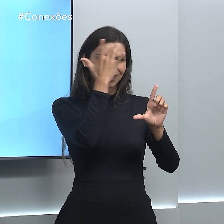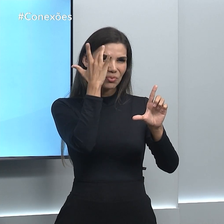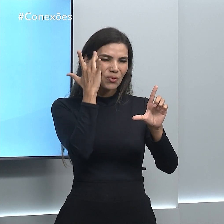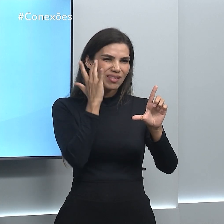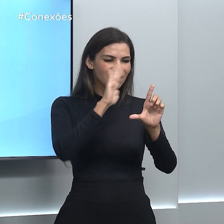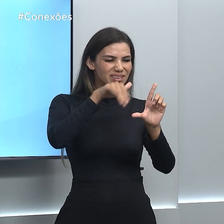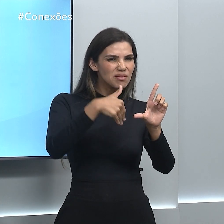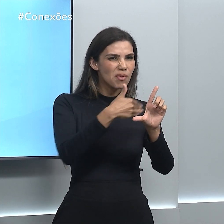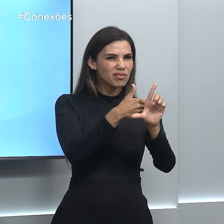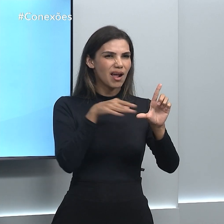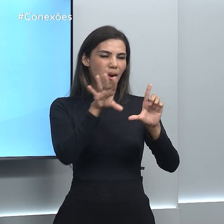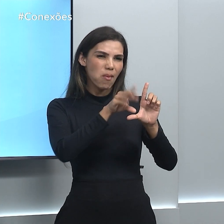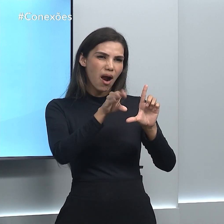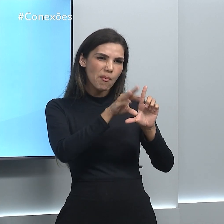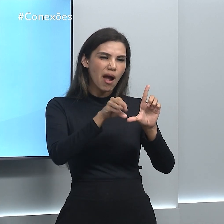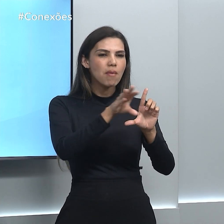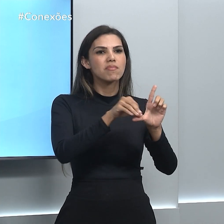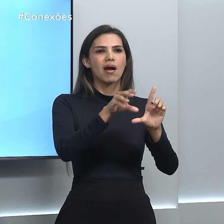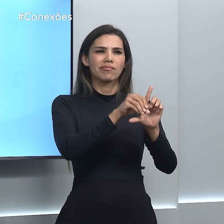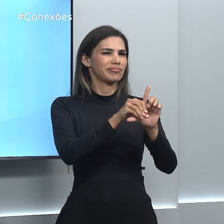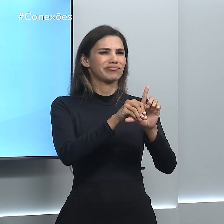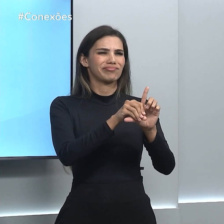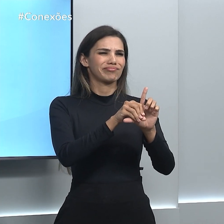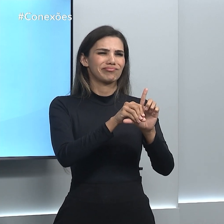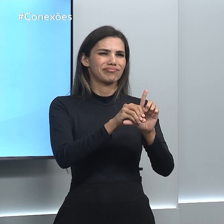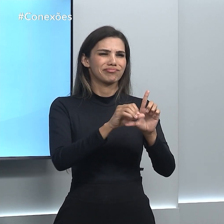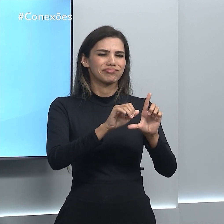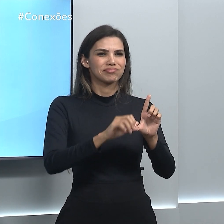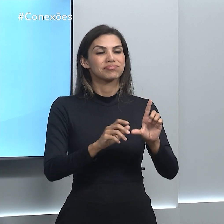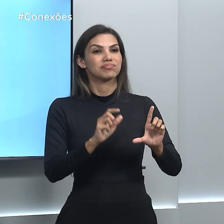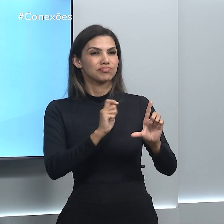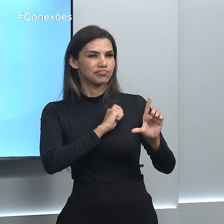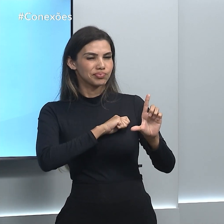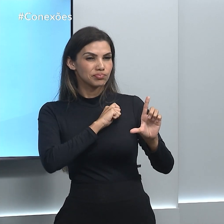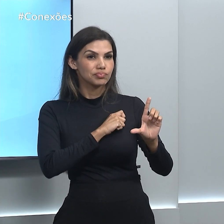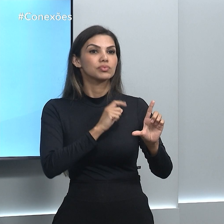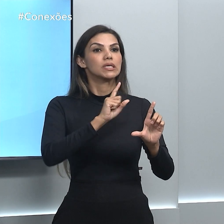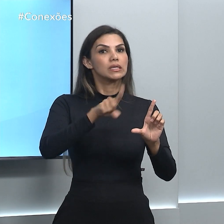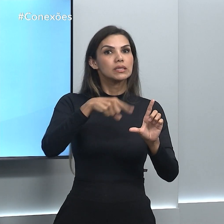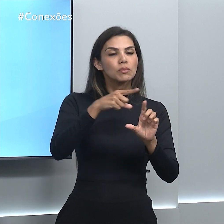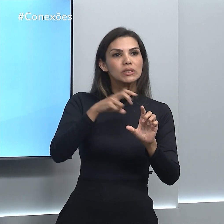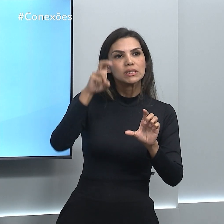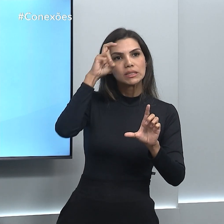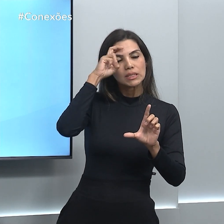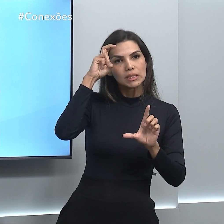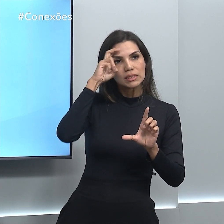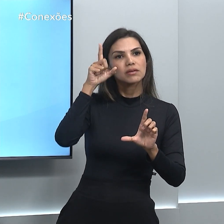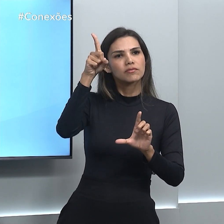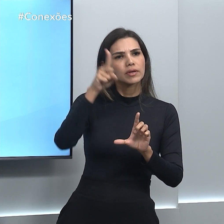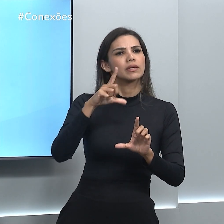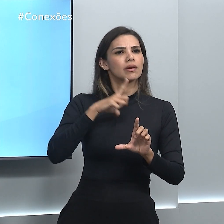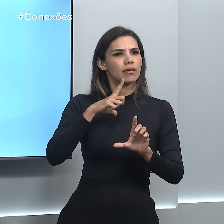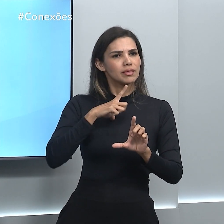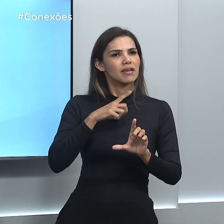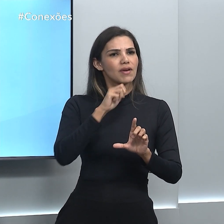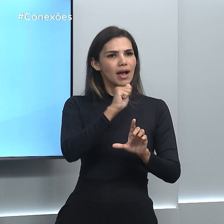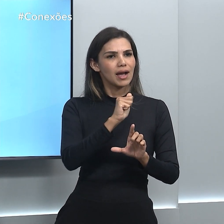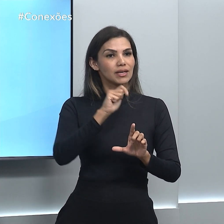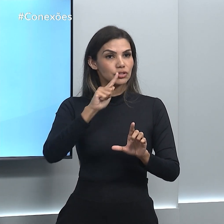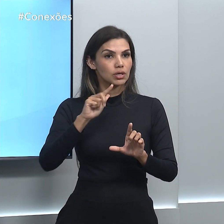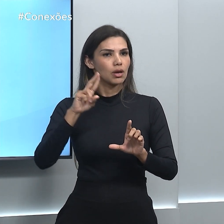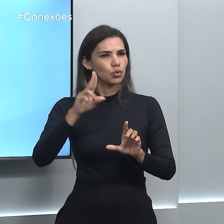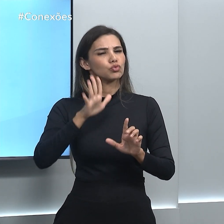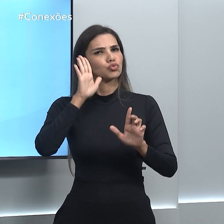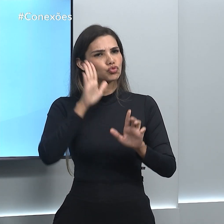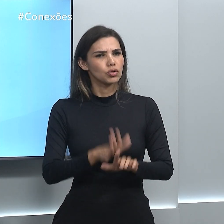Haddad, aparece fazendo declarações inexistentes. Na última quinta-feira, a Advocacia Geral da União havia notificado